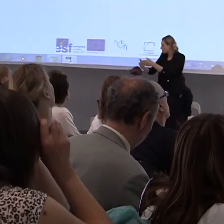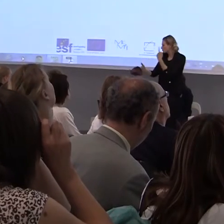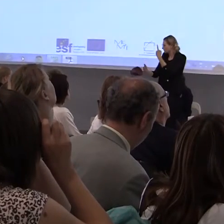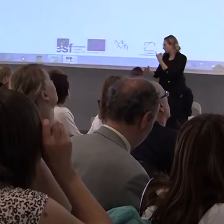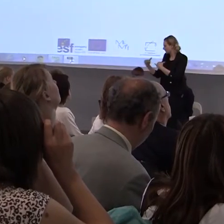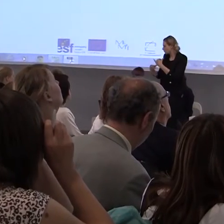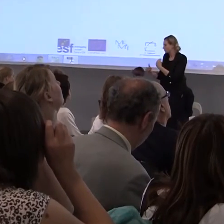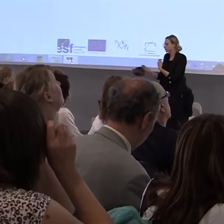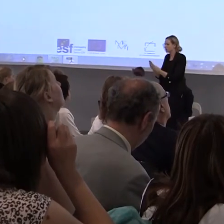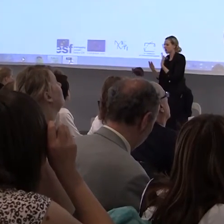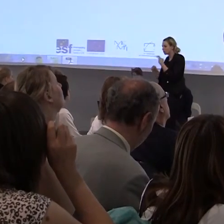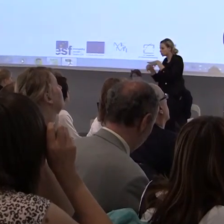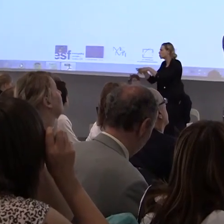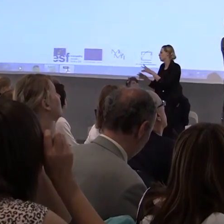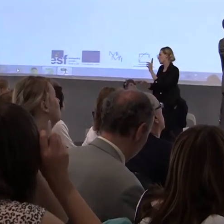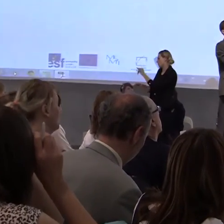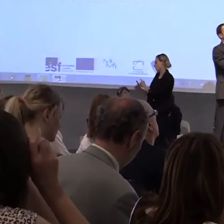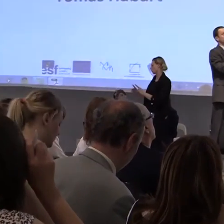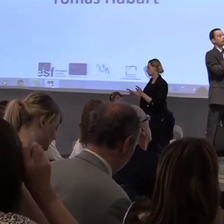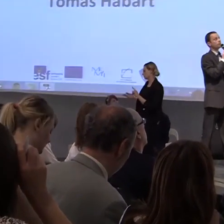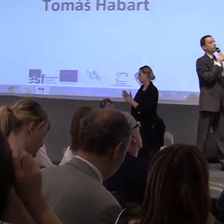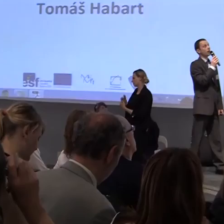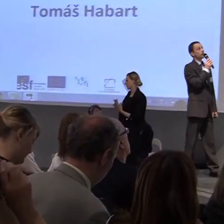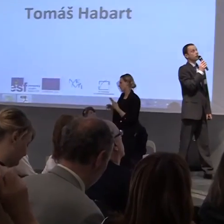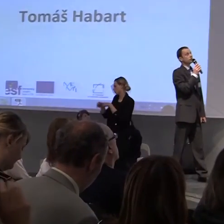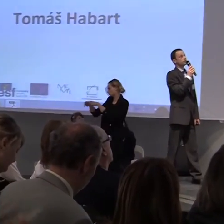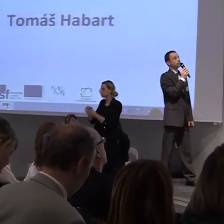balík našich výstupů je spojený s asistentem pedagoga.